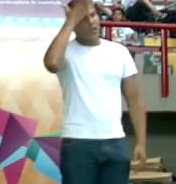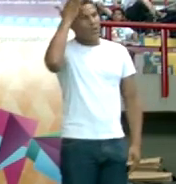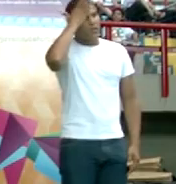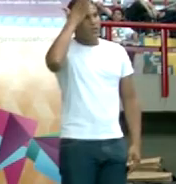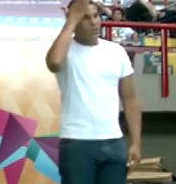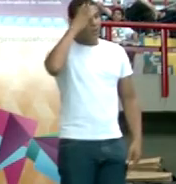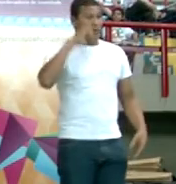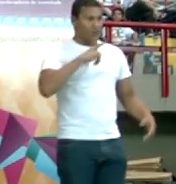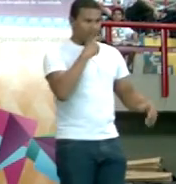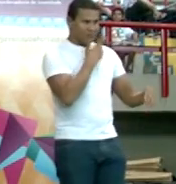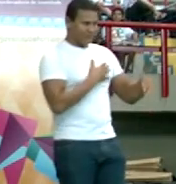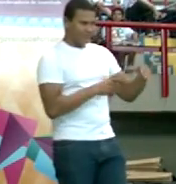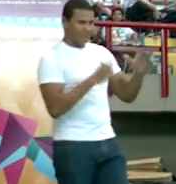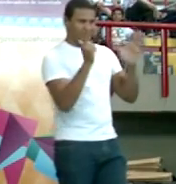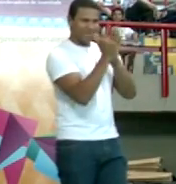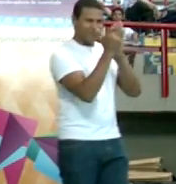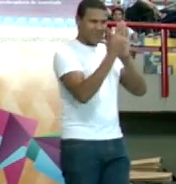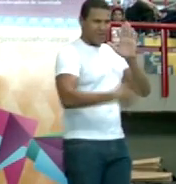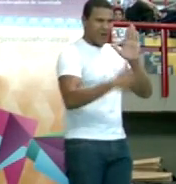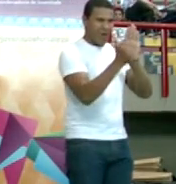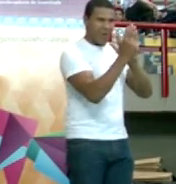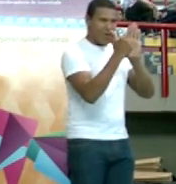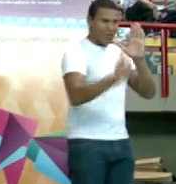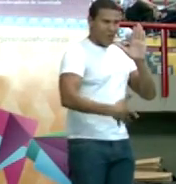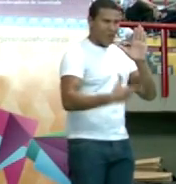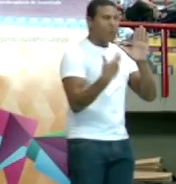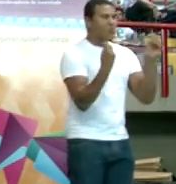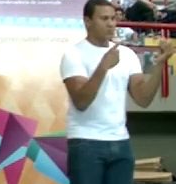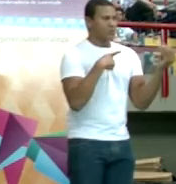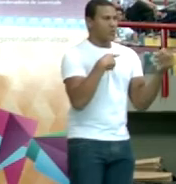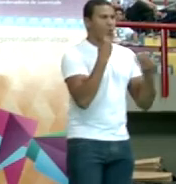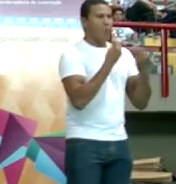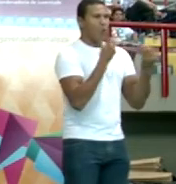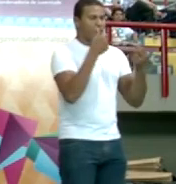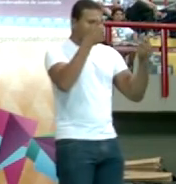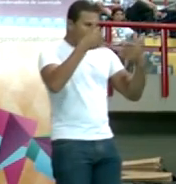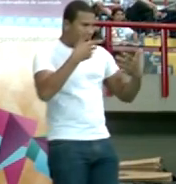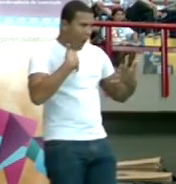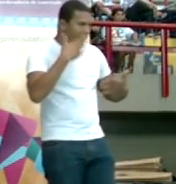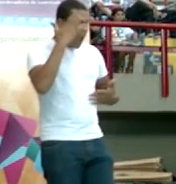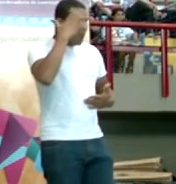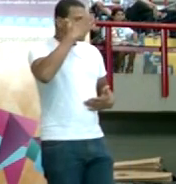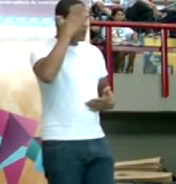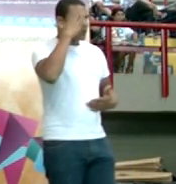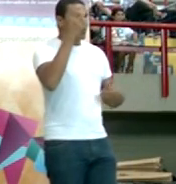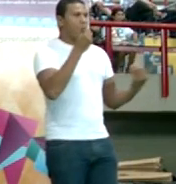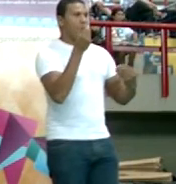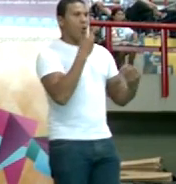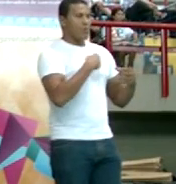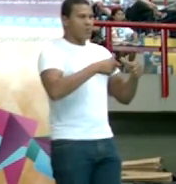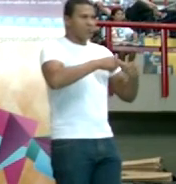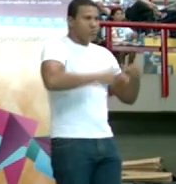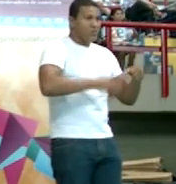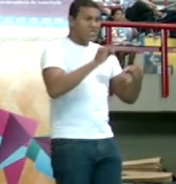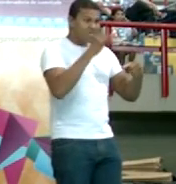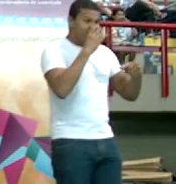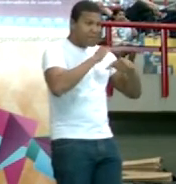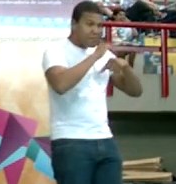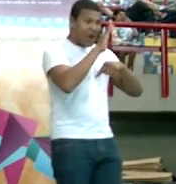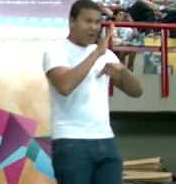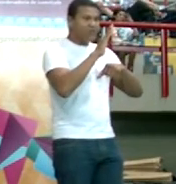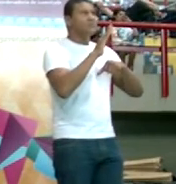para ser ligado. Se ligar menos, brilha menos. Se ligar mais, queima. Entenderam ou não? Por isso que nós